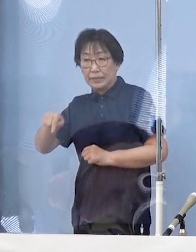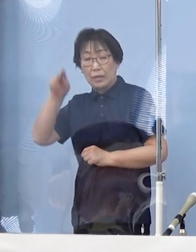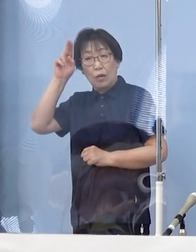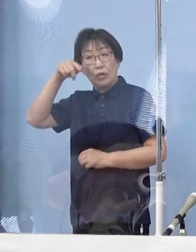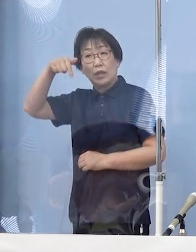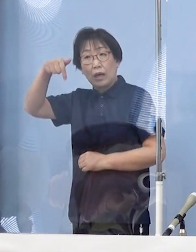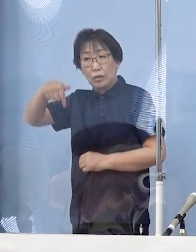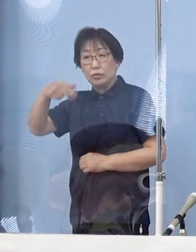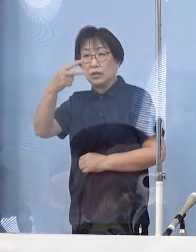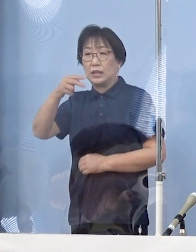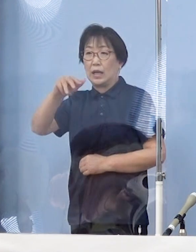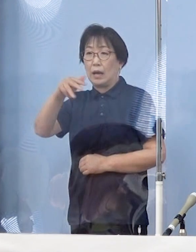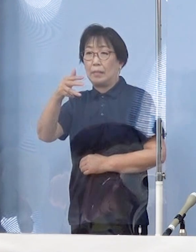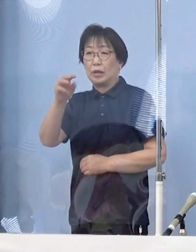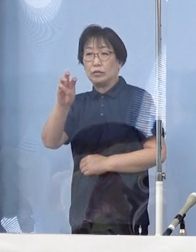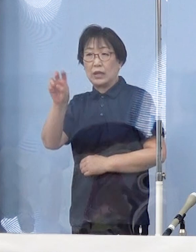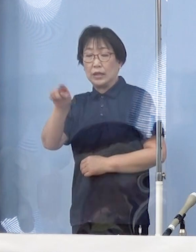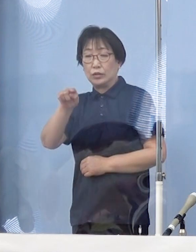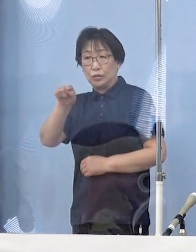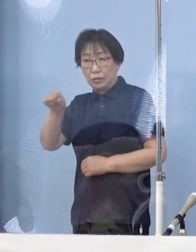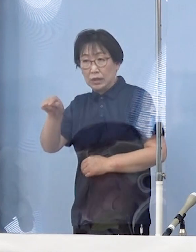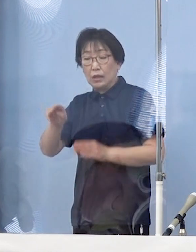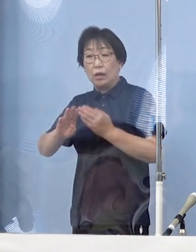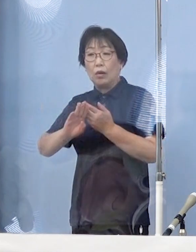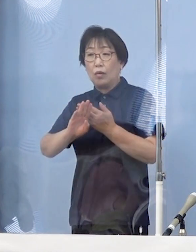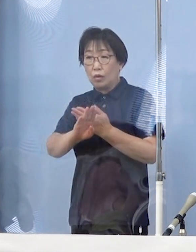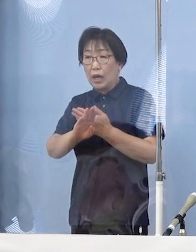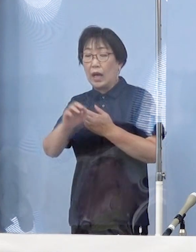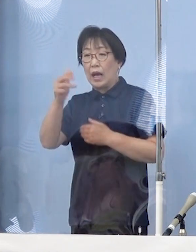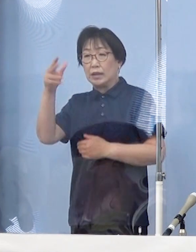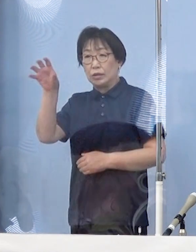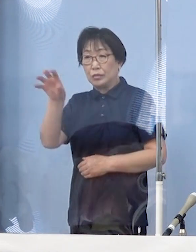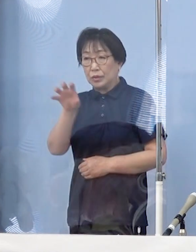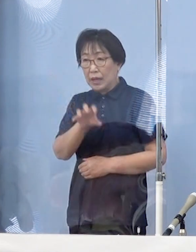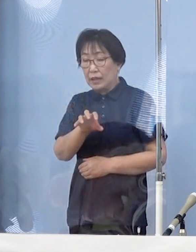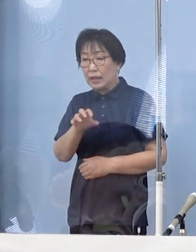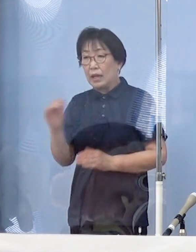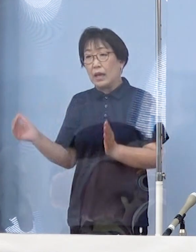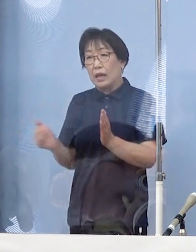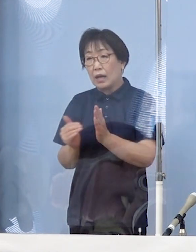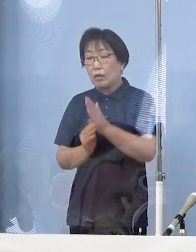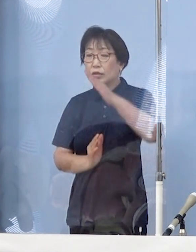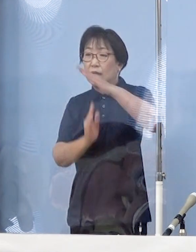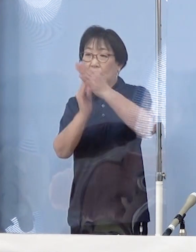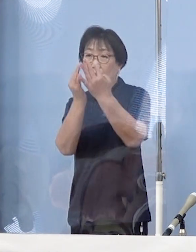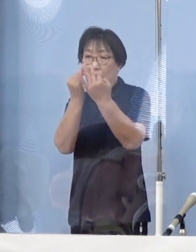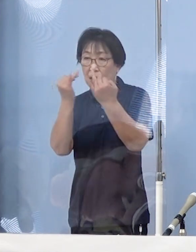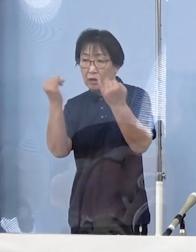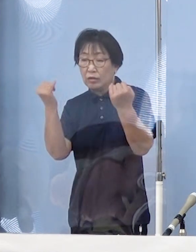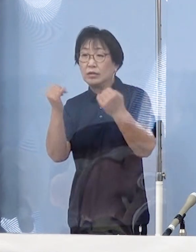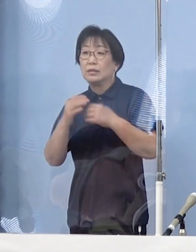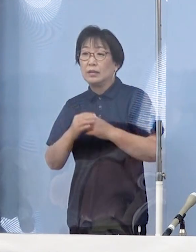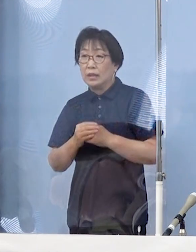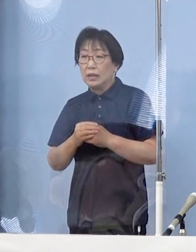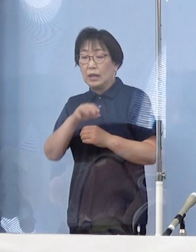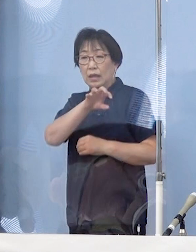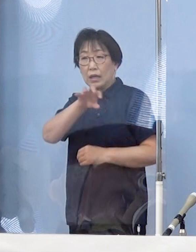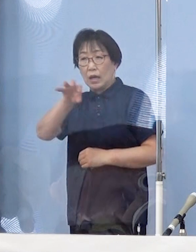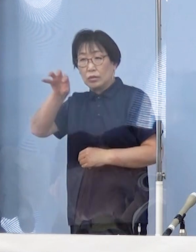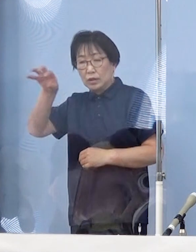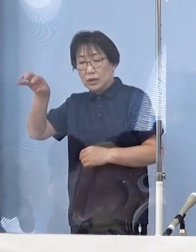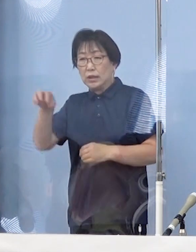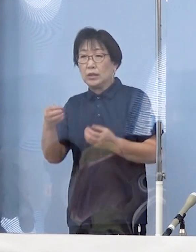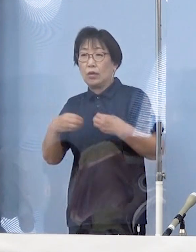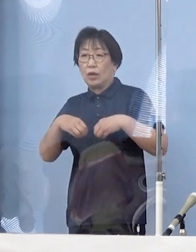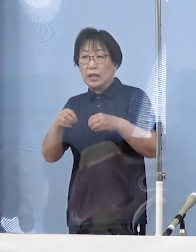府2830名をはじめとする8府県で過去最多を更新するなど、各地で巻き起こる感染